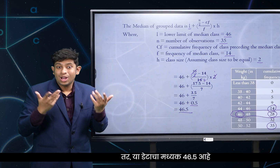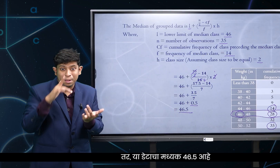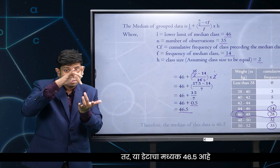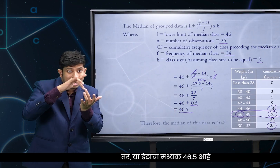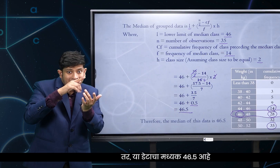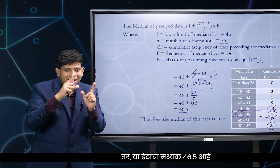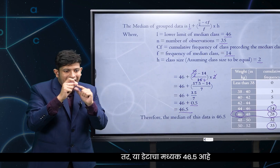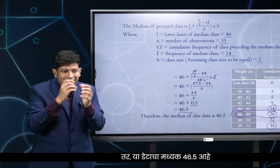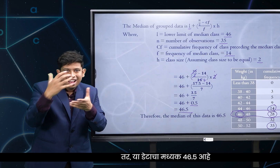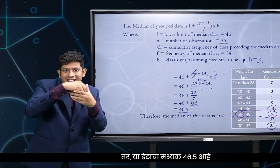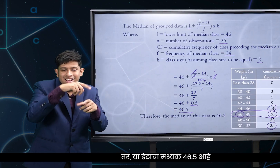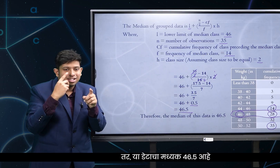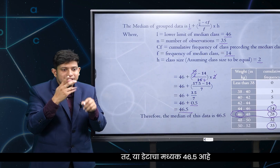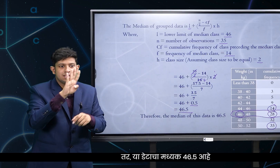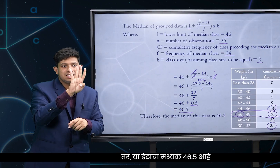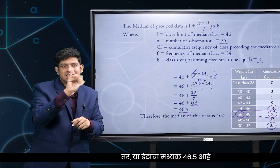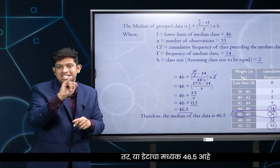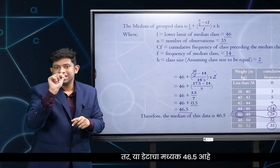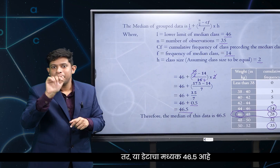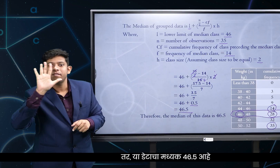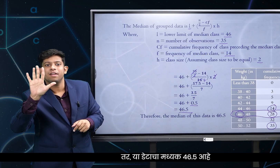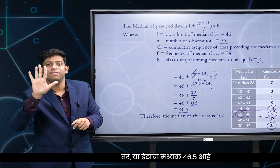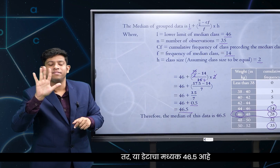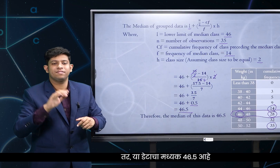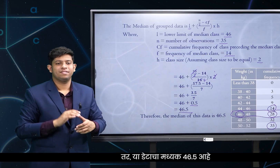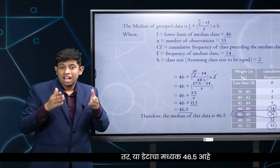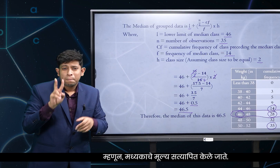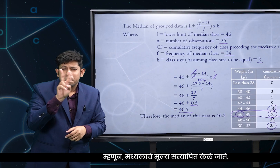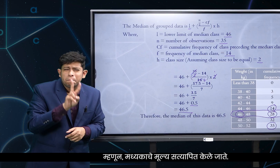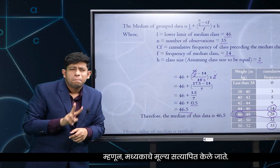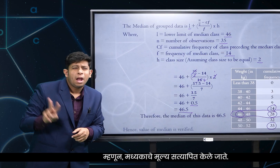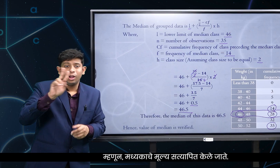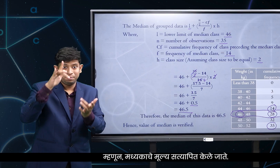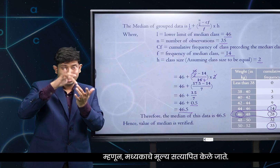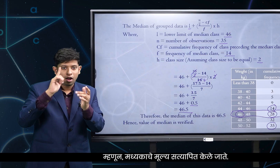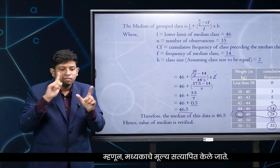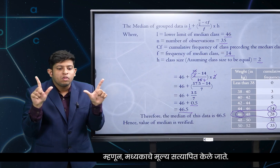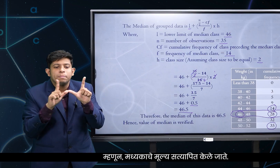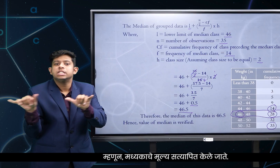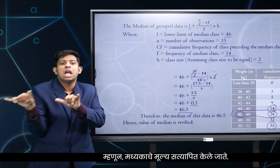तर या डेटाचा मध्यक आहे 46.5 आहे, म्हणून मध्यकाचे मूल्य संस्थापित केले